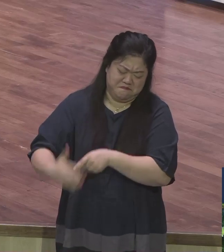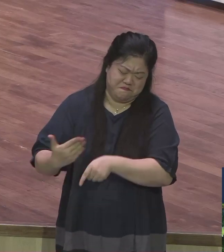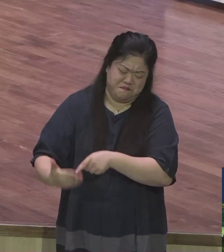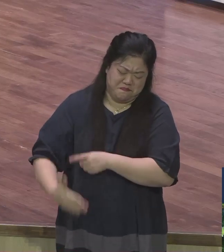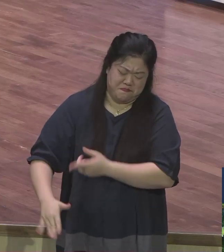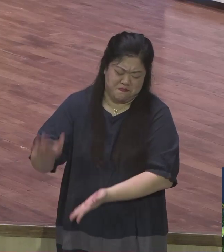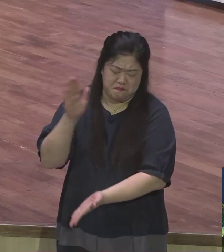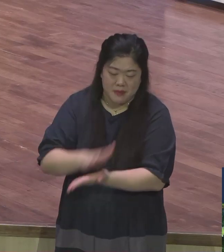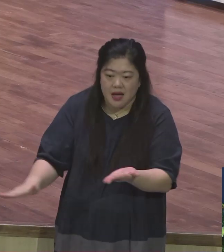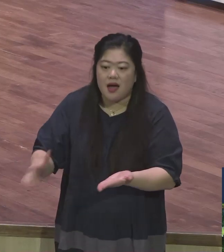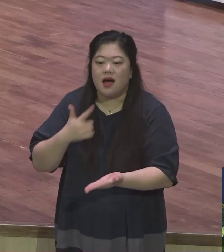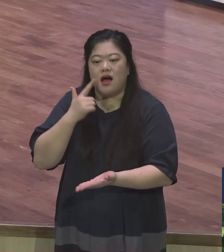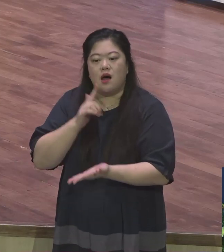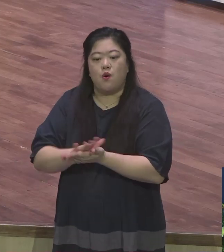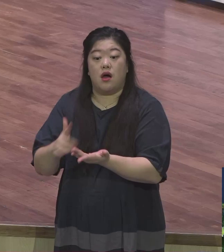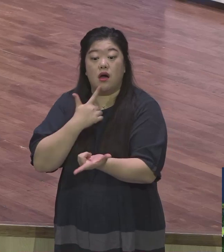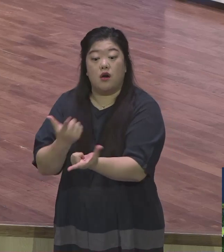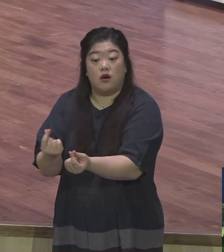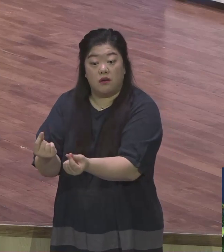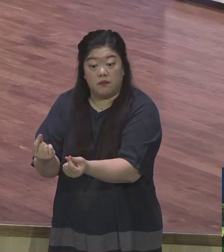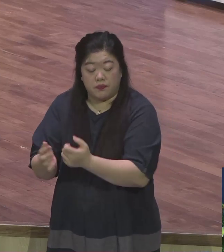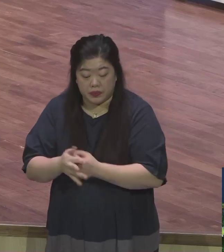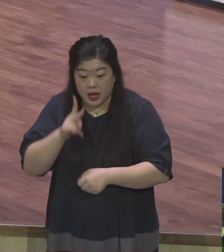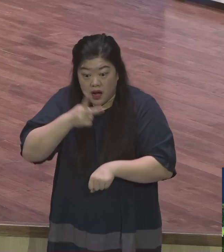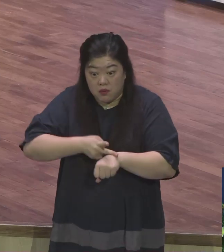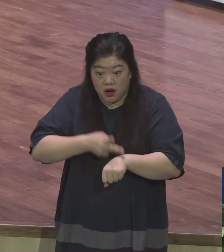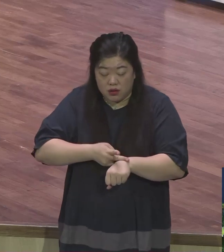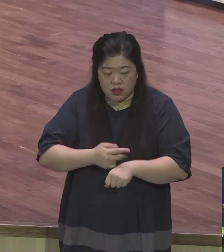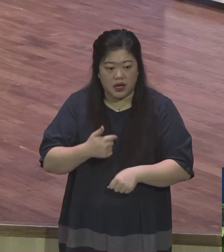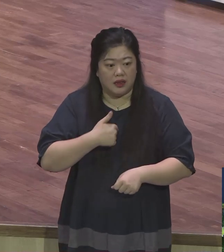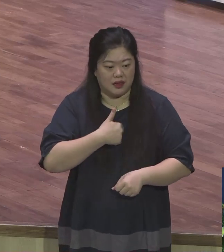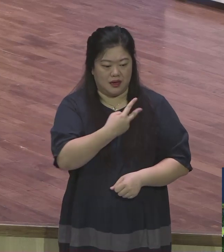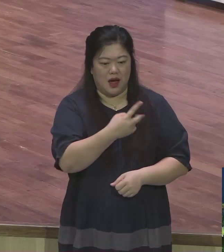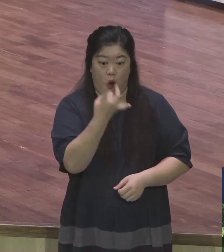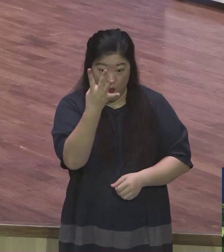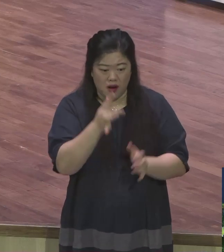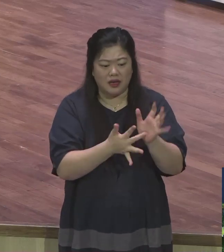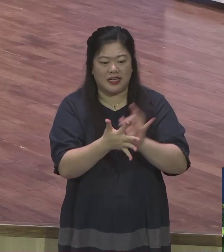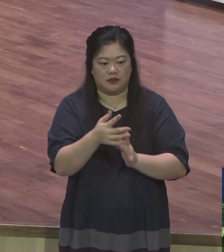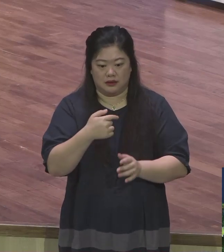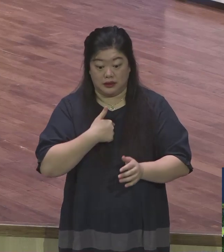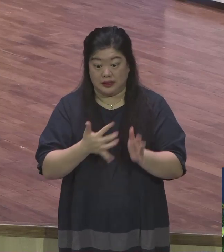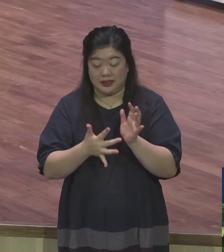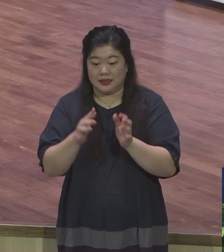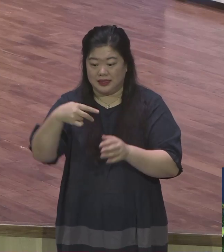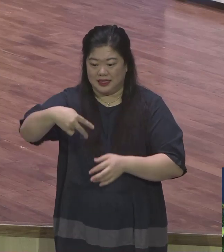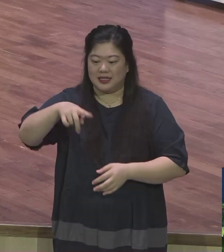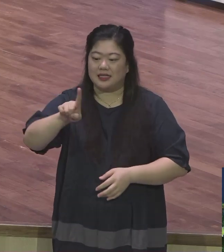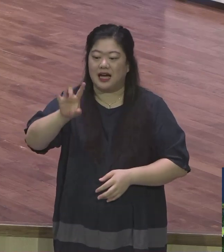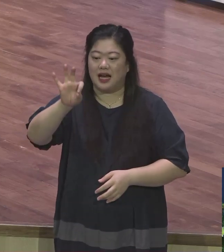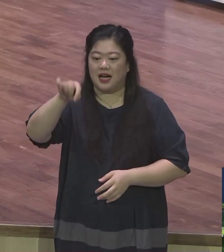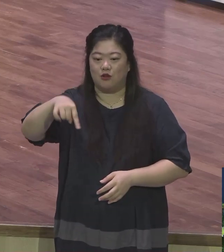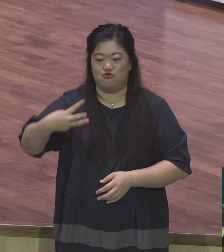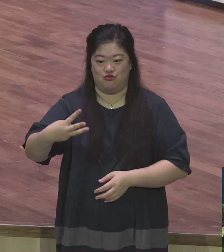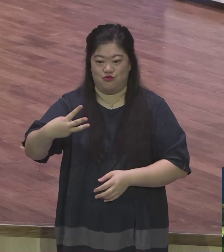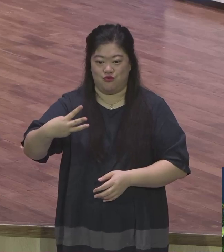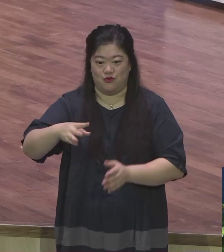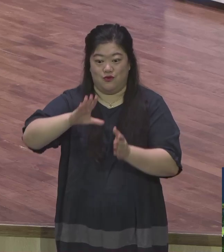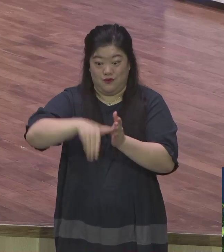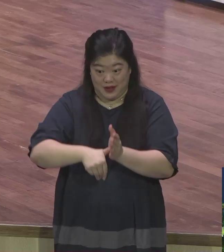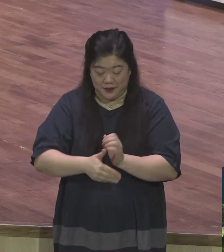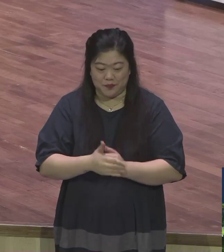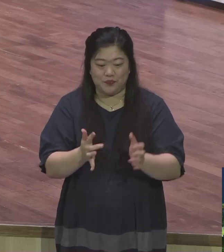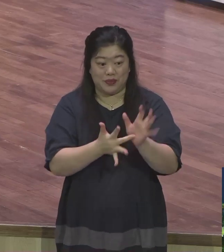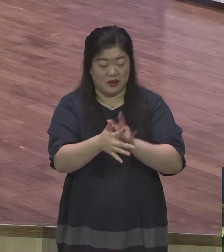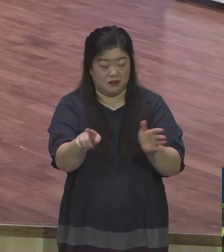의식이 내가 이렇게 예수님의 사랑을 빚박하러 가다가 이 남해석도상에서 부활하신 예수님 만나고 내가 지금 구원받아 하늘을